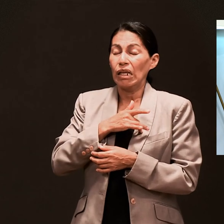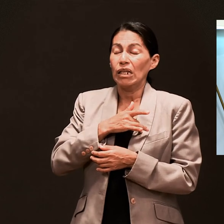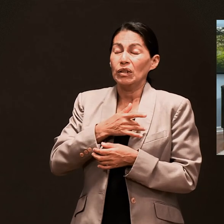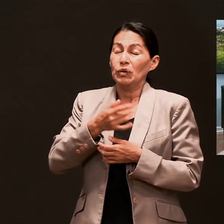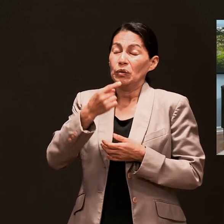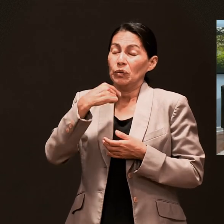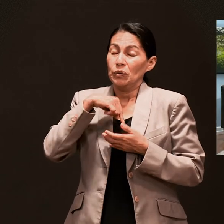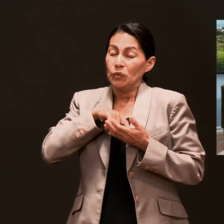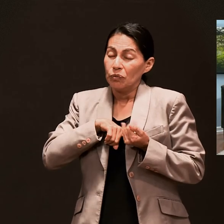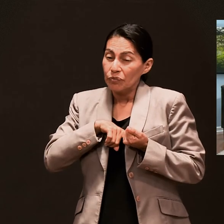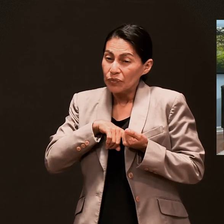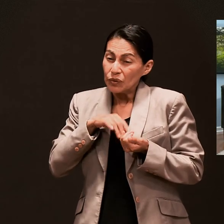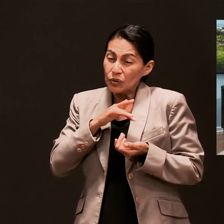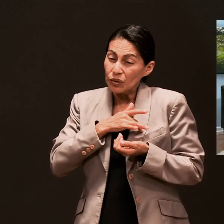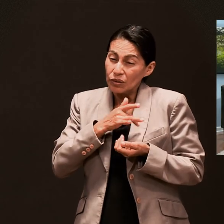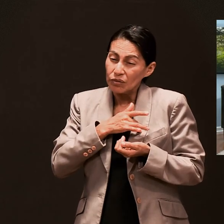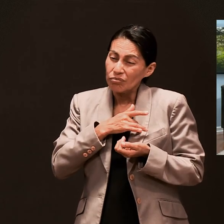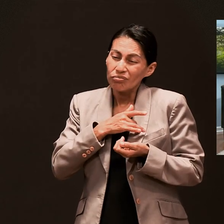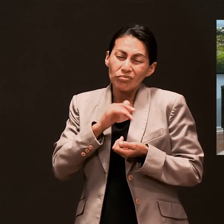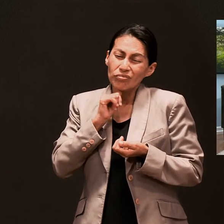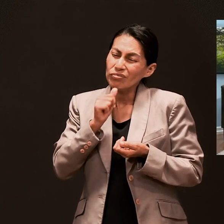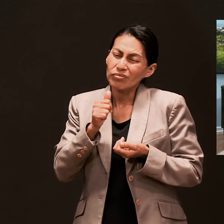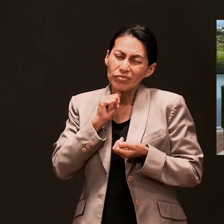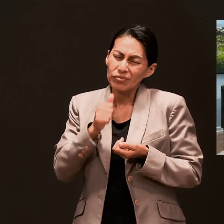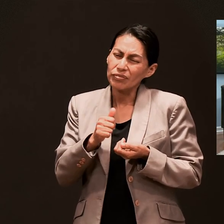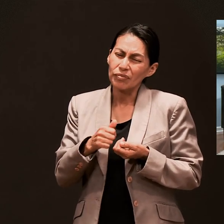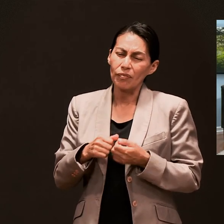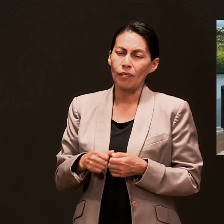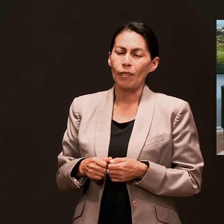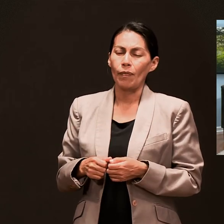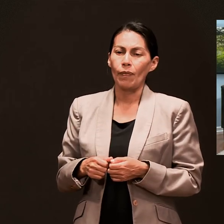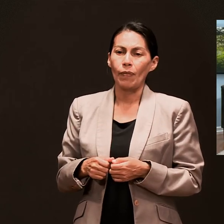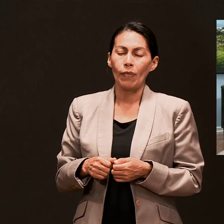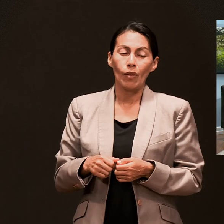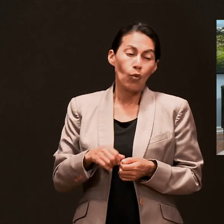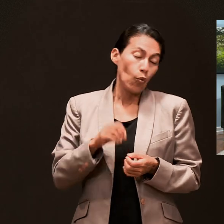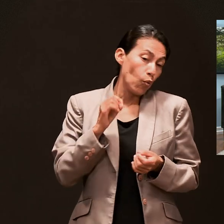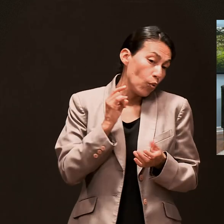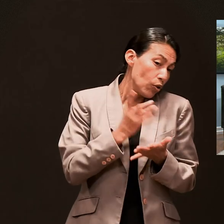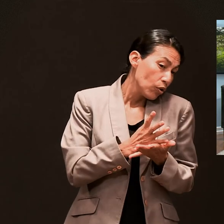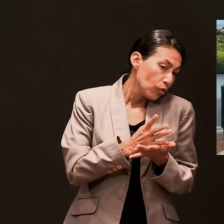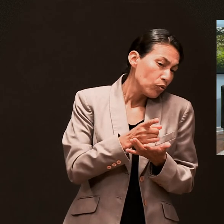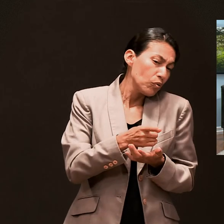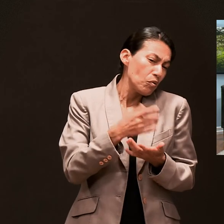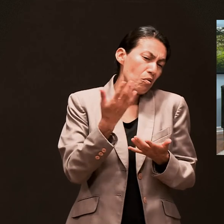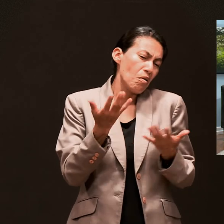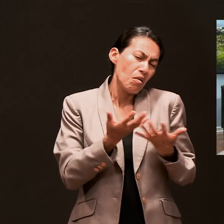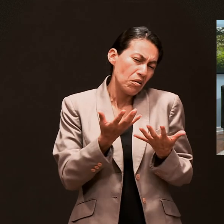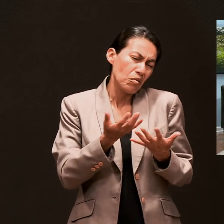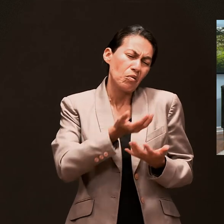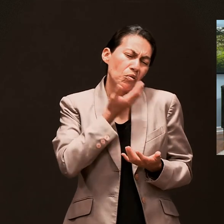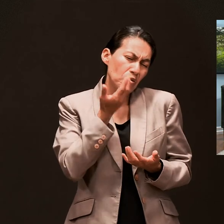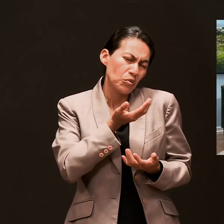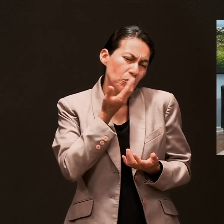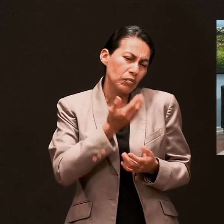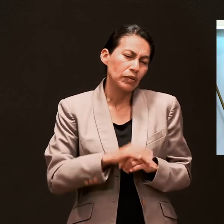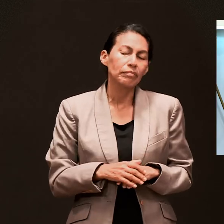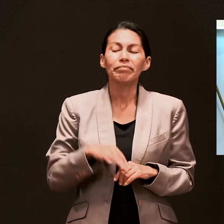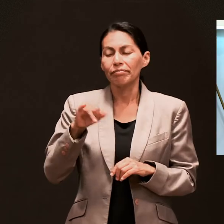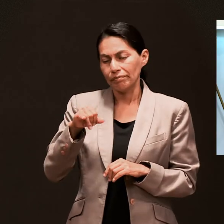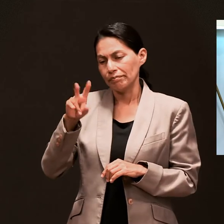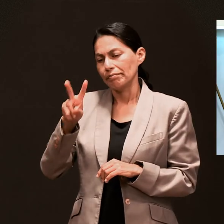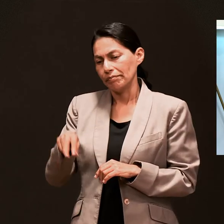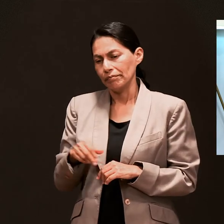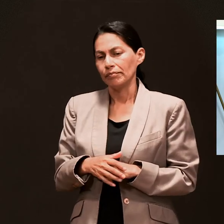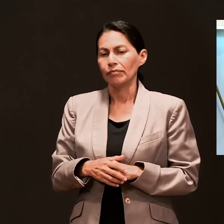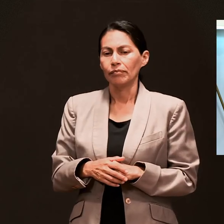rutinario no viene de lo profundo de tu corazón de tus experiencias no viene de eso Sencillamente lo haces como